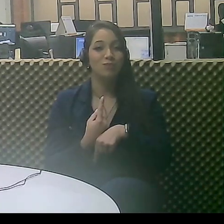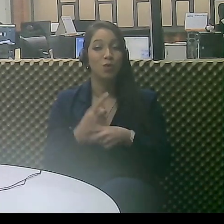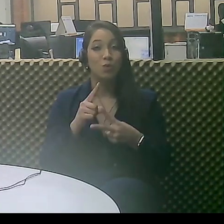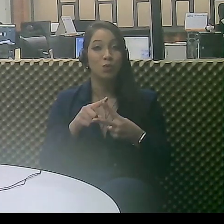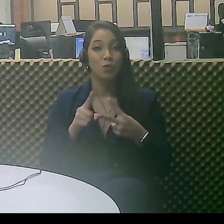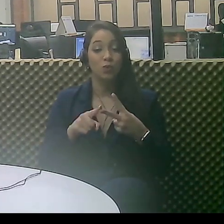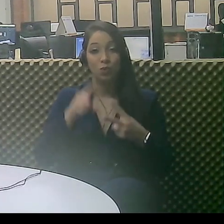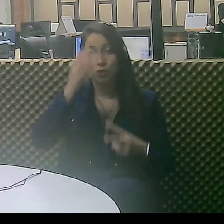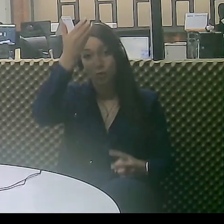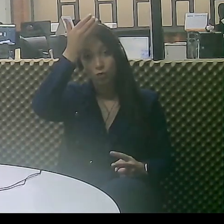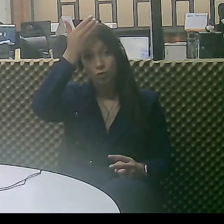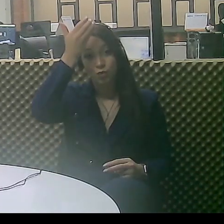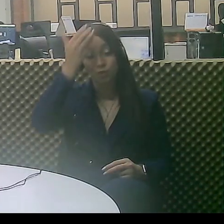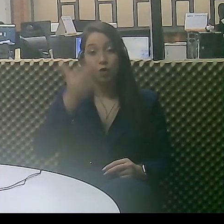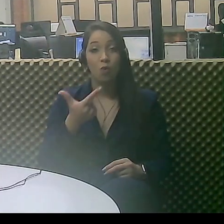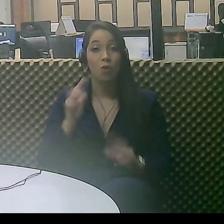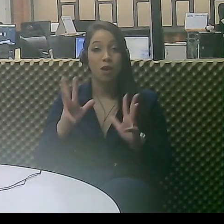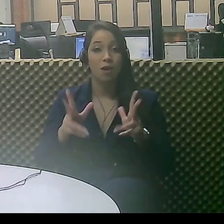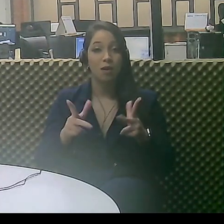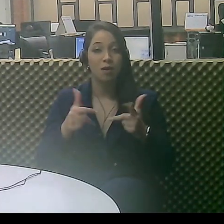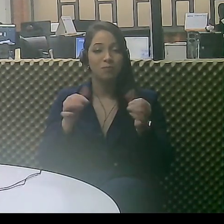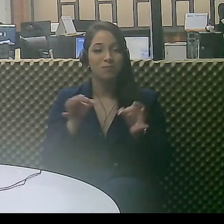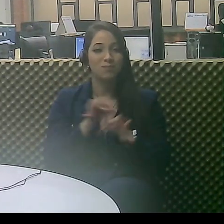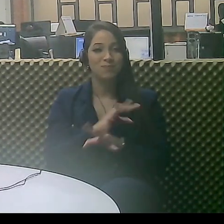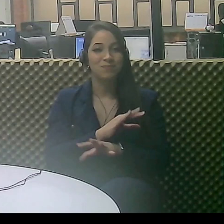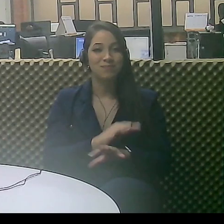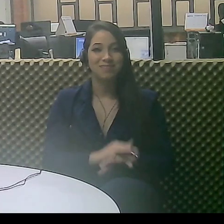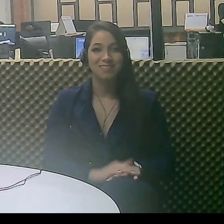duas enfermarias e outras melhorias